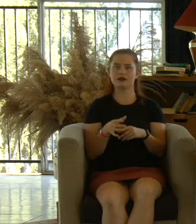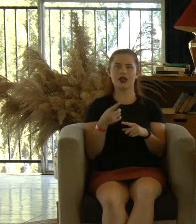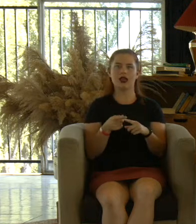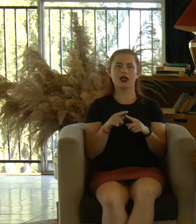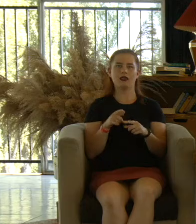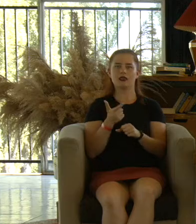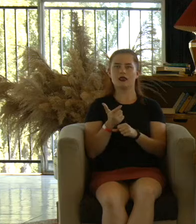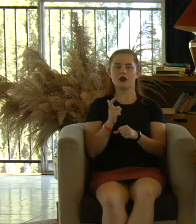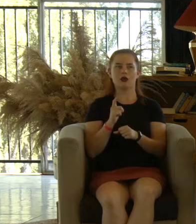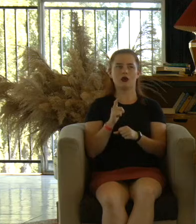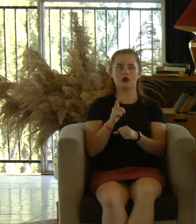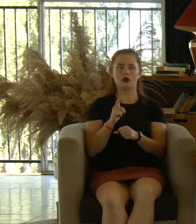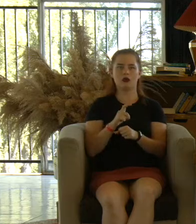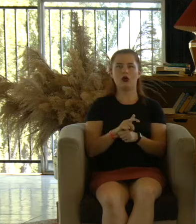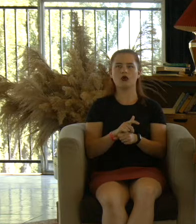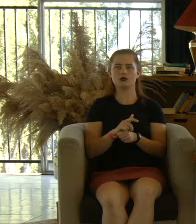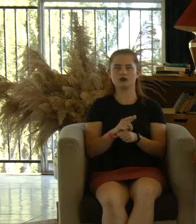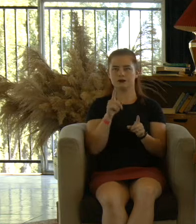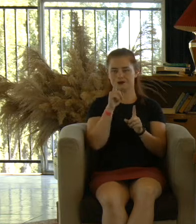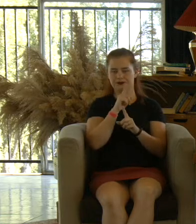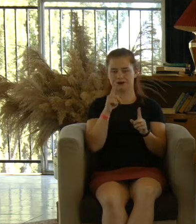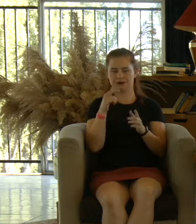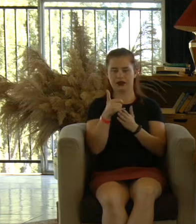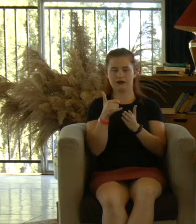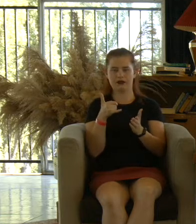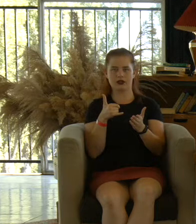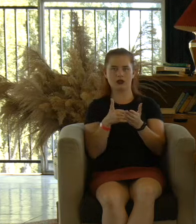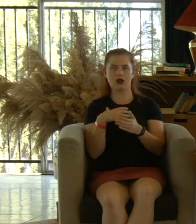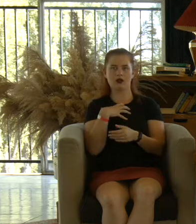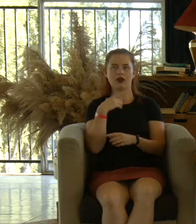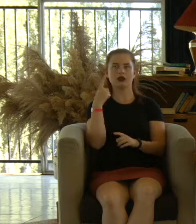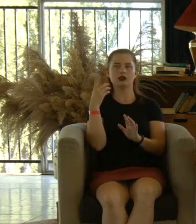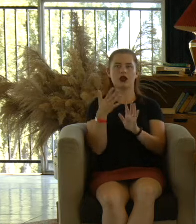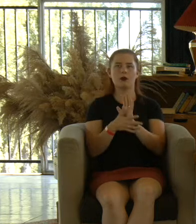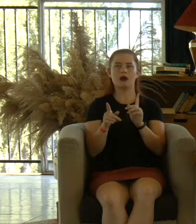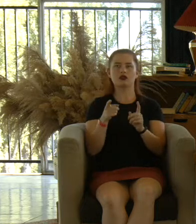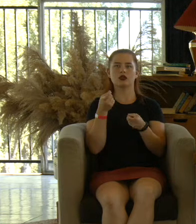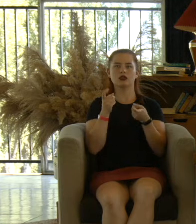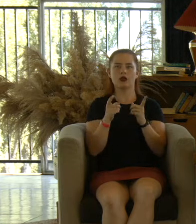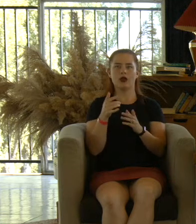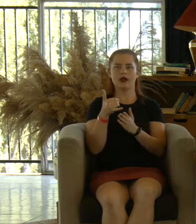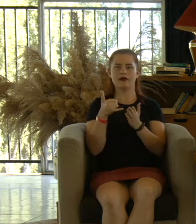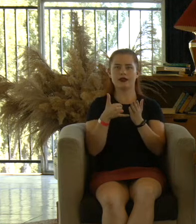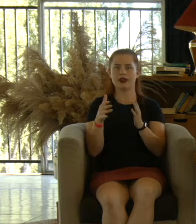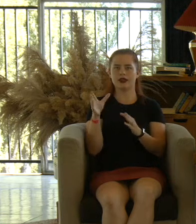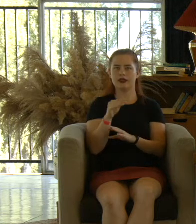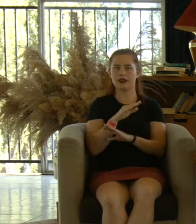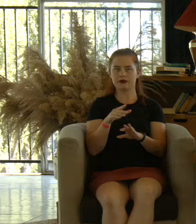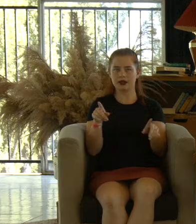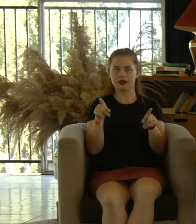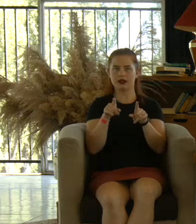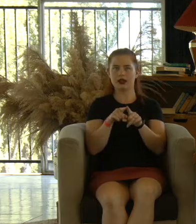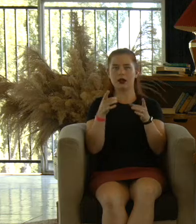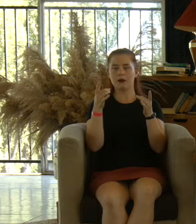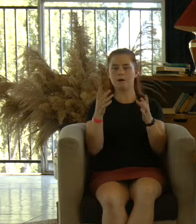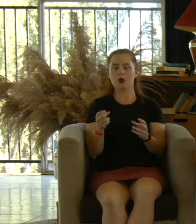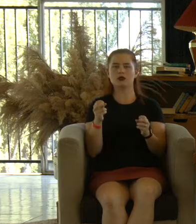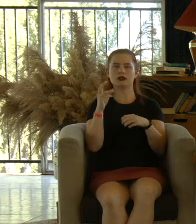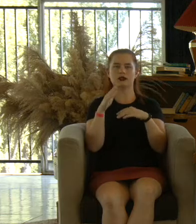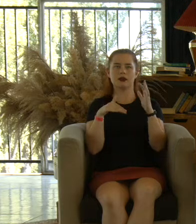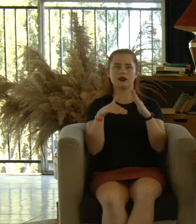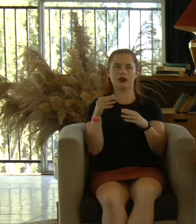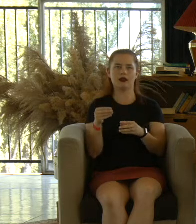очень радикальное по вкусу вино. И важно понимать, что натуральные вина вообще не все такие. Просто вот специально подобрали такое